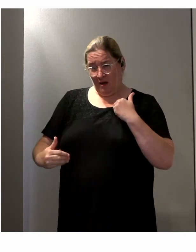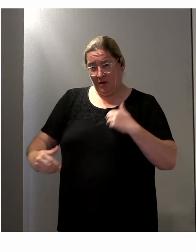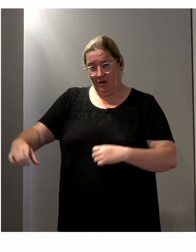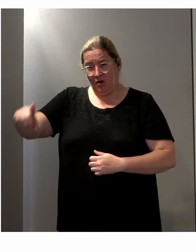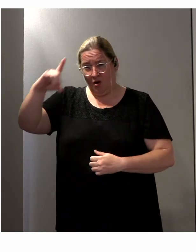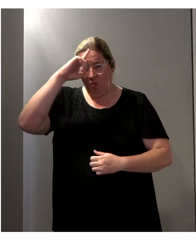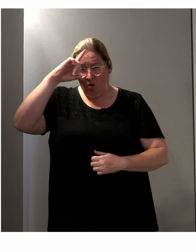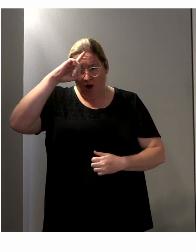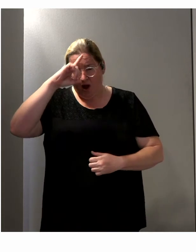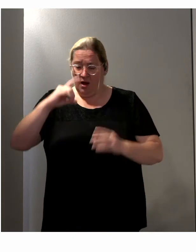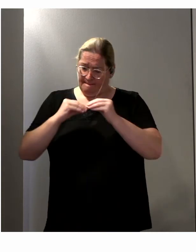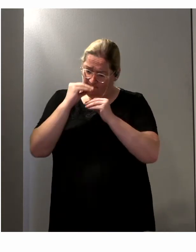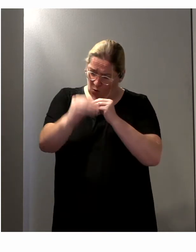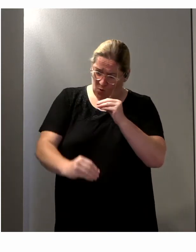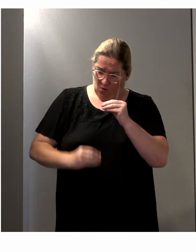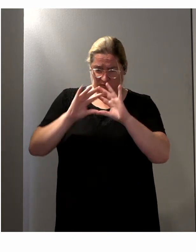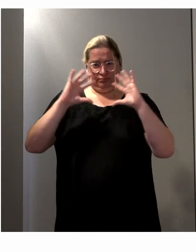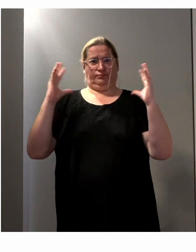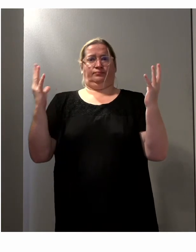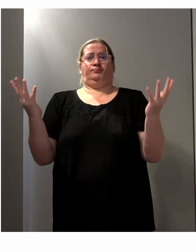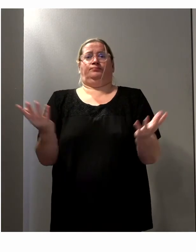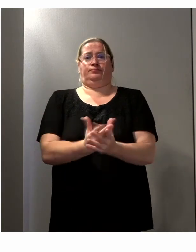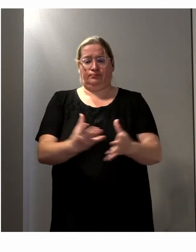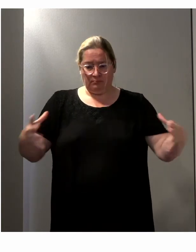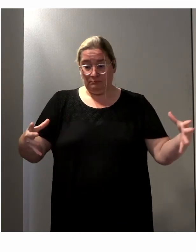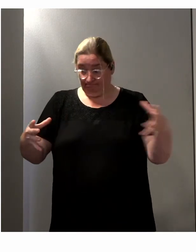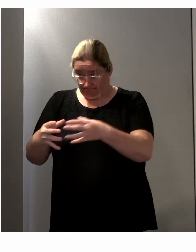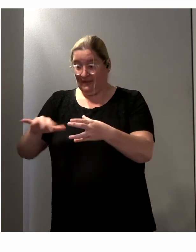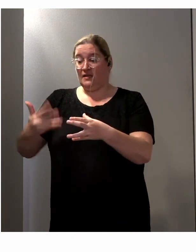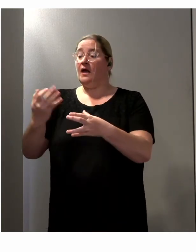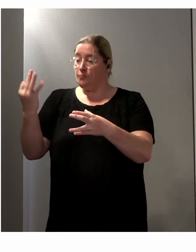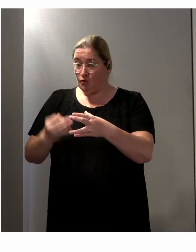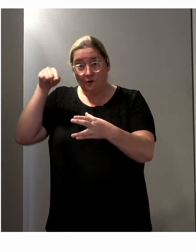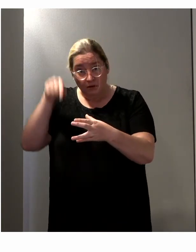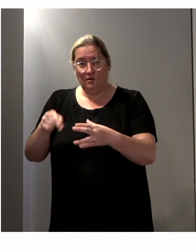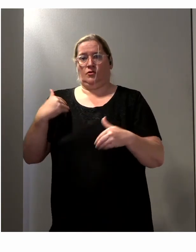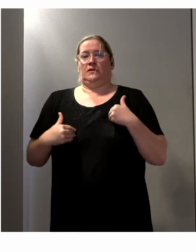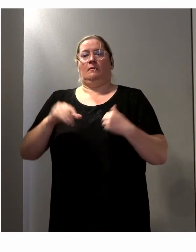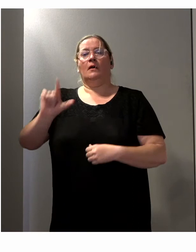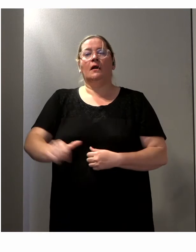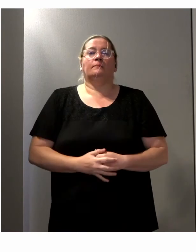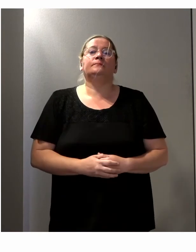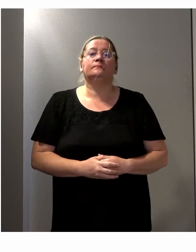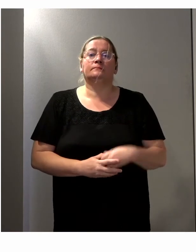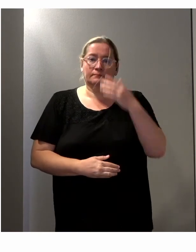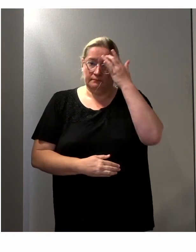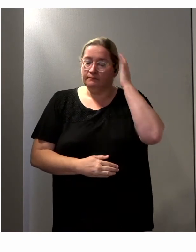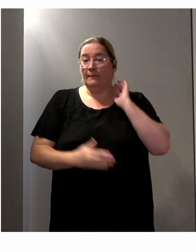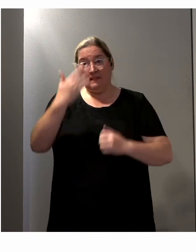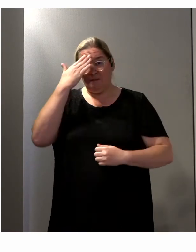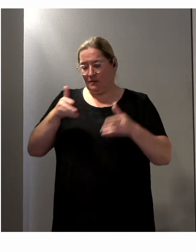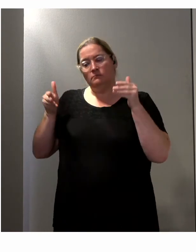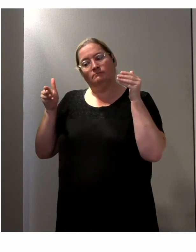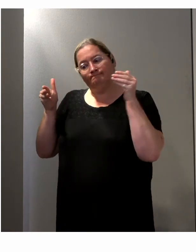la population au niveau mondial. Si on n'agit pas sur la pauvreté des personnes en situation de handicap, on n'arrivera jamais à